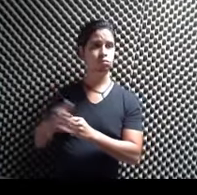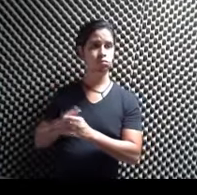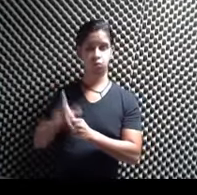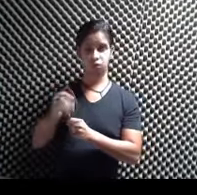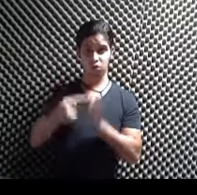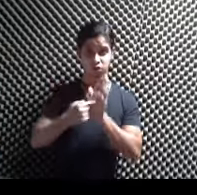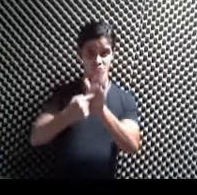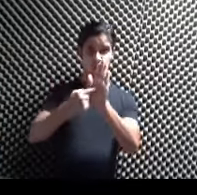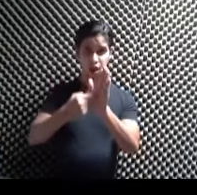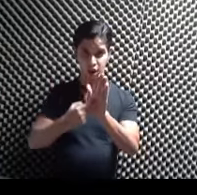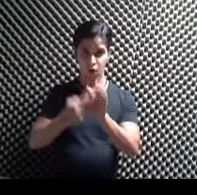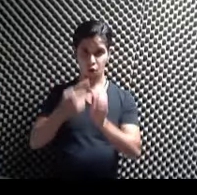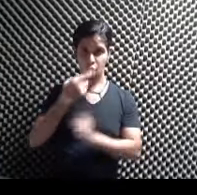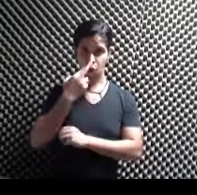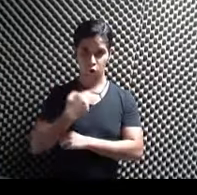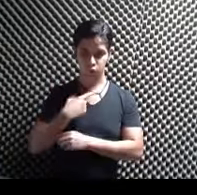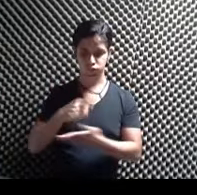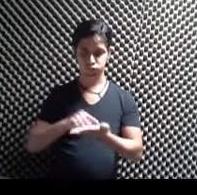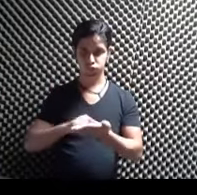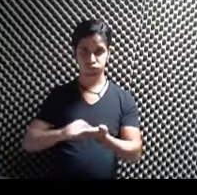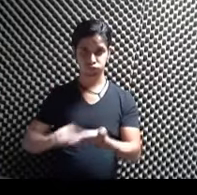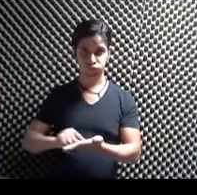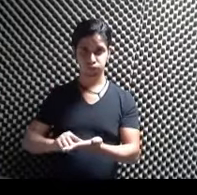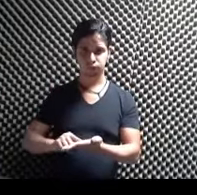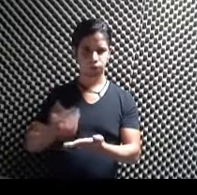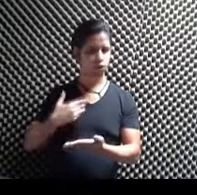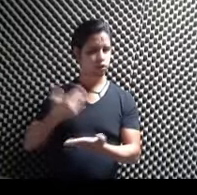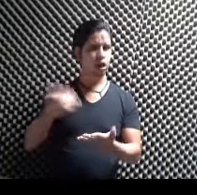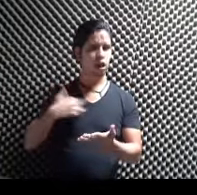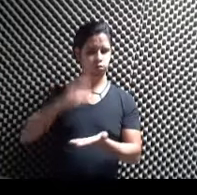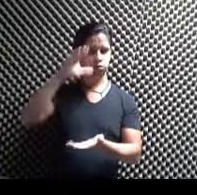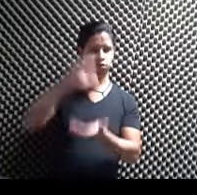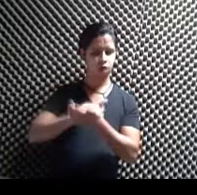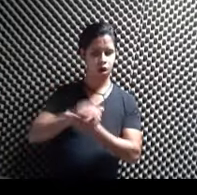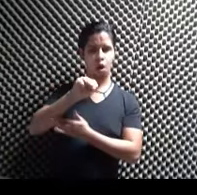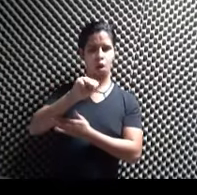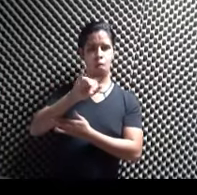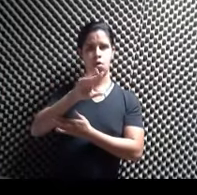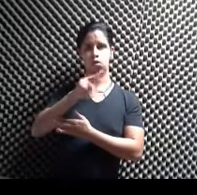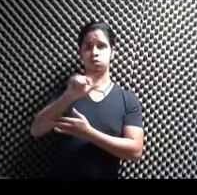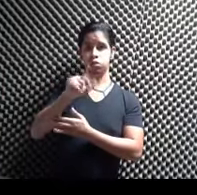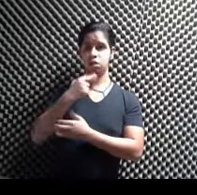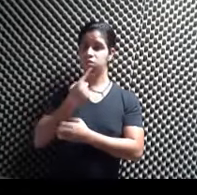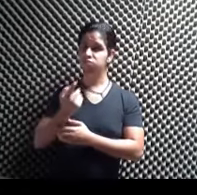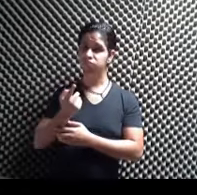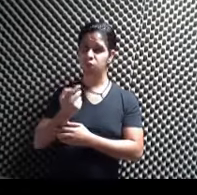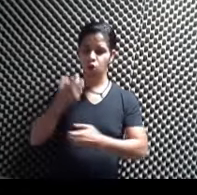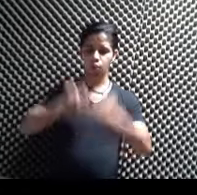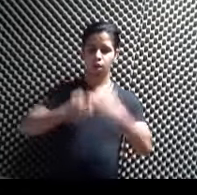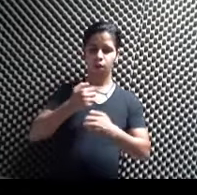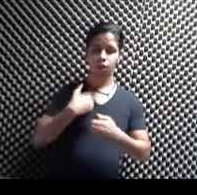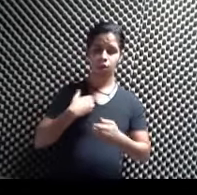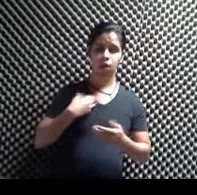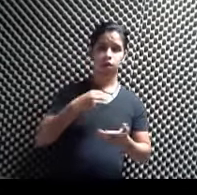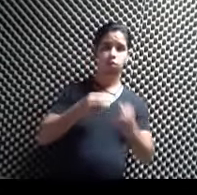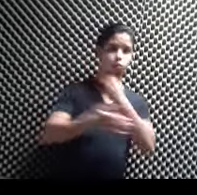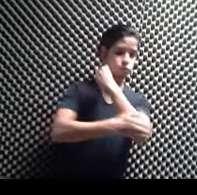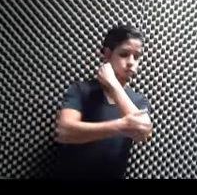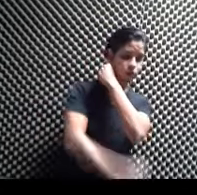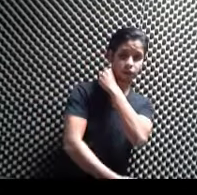en rojo y todo. ¿Qué es lo que cree Mochilas? Que los problemas como la pobreza y la falta de educación no pueden